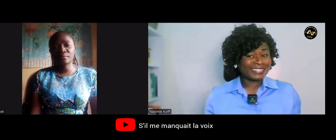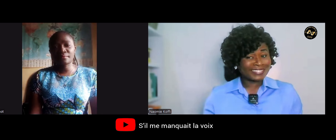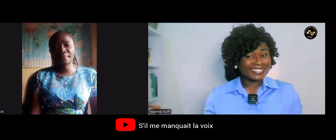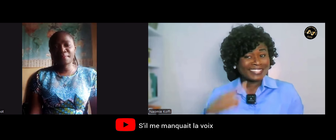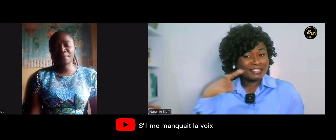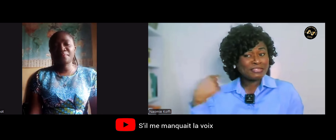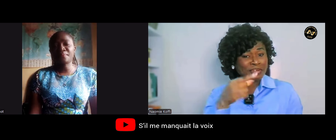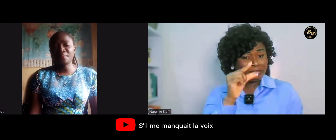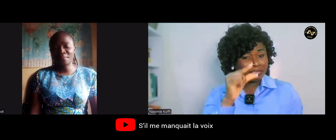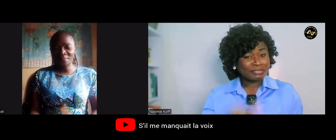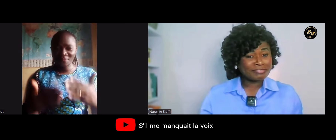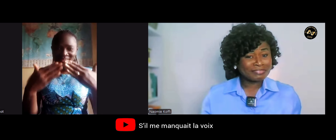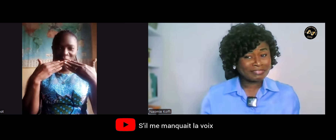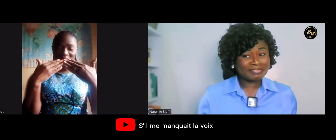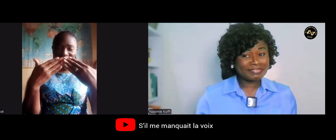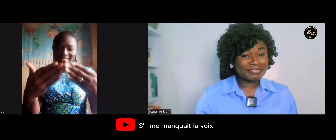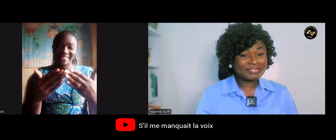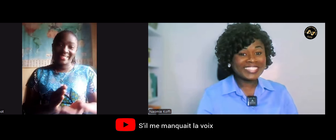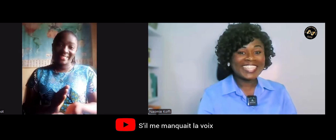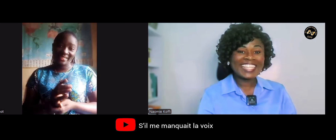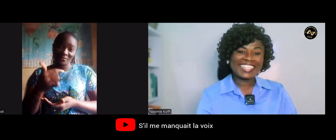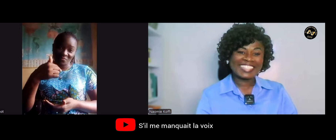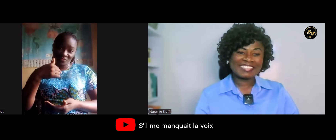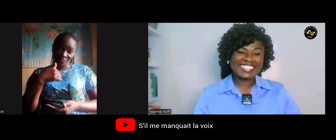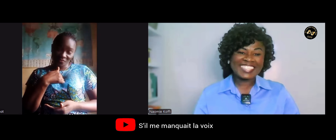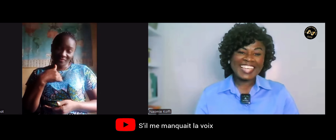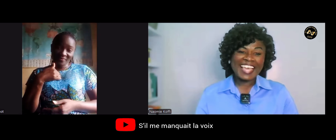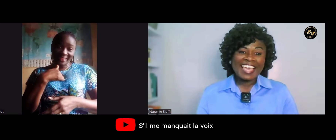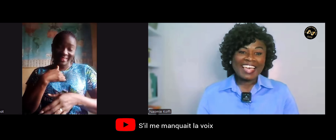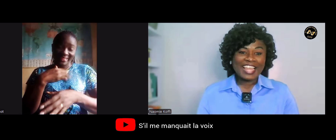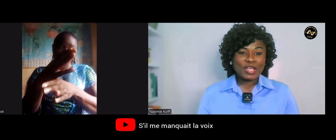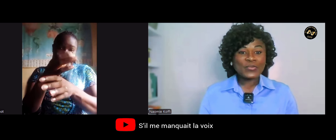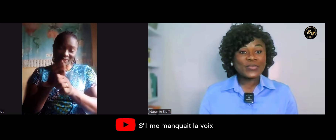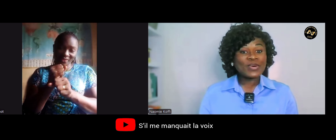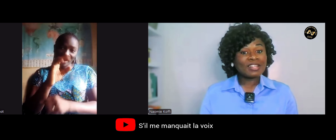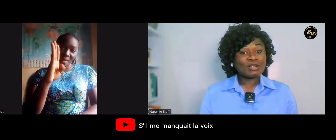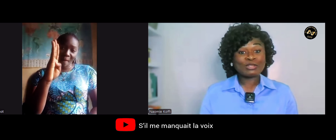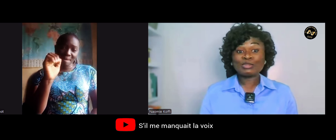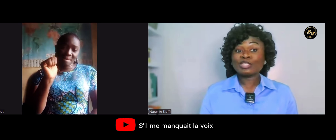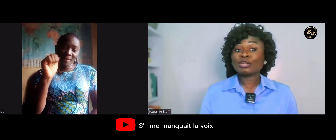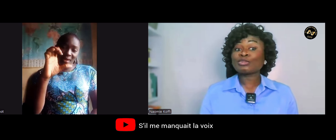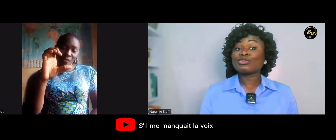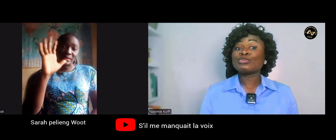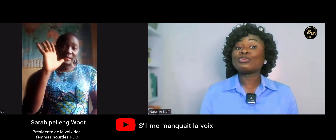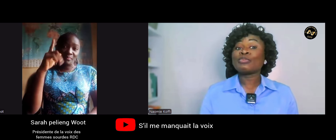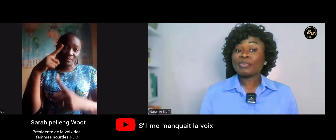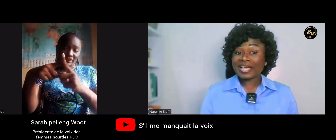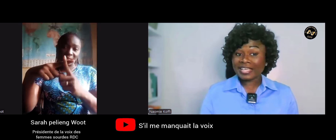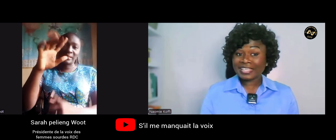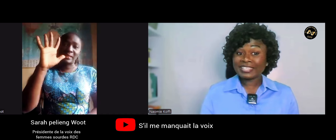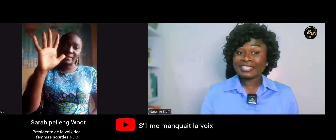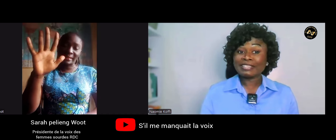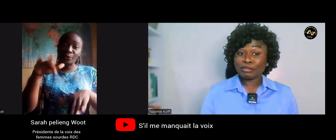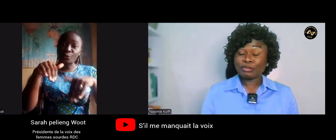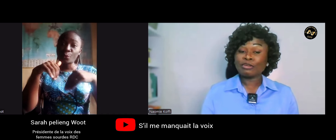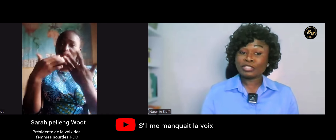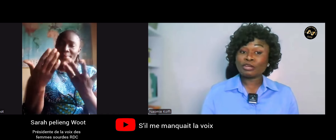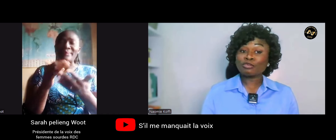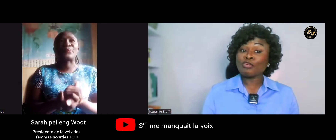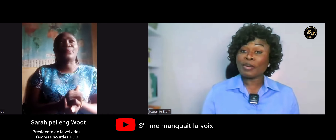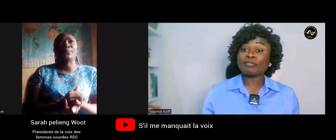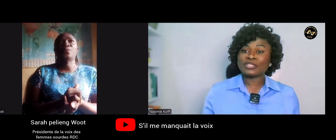bac+5? Dis-nous un peu. Merci. Alors, comment est-ce que j'ai pu obtenir le